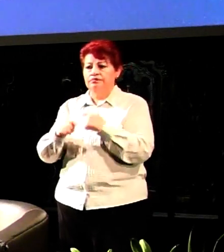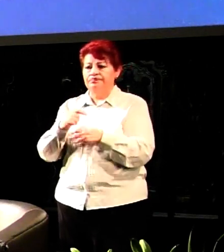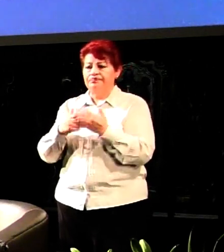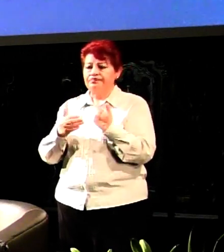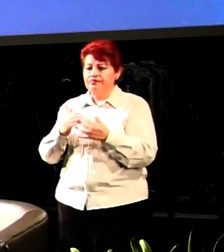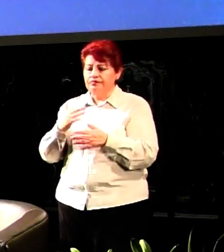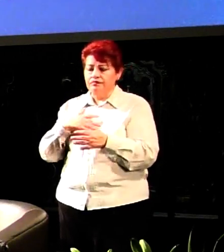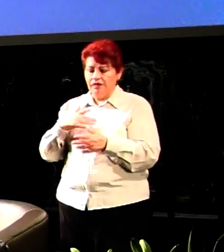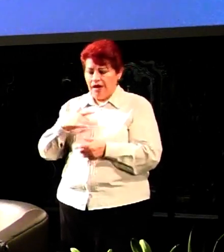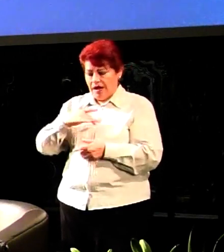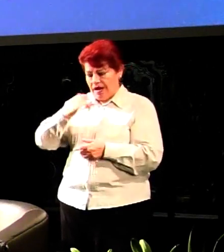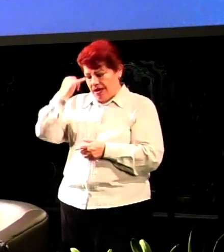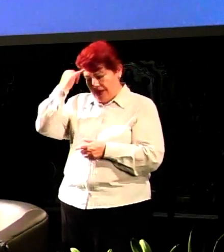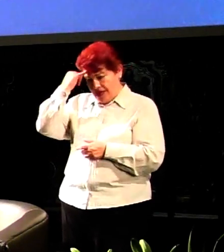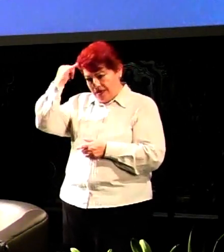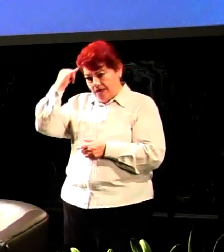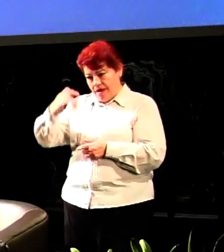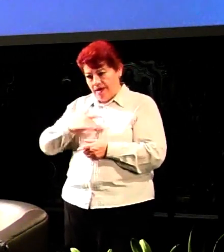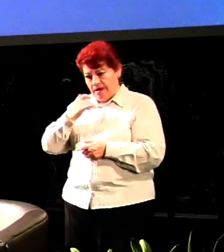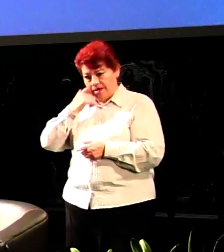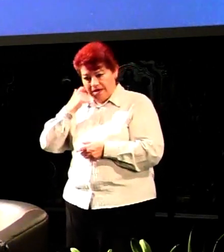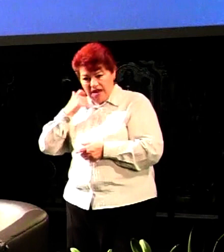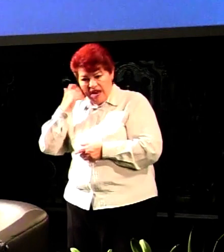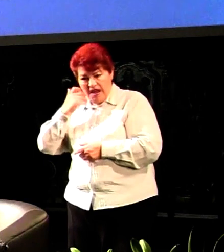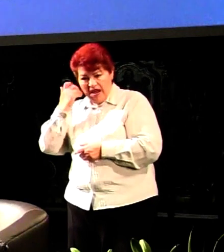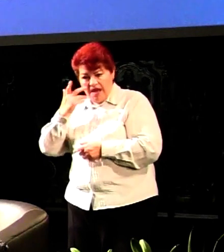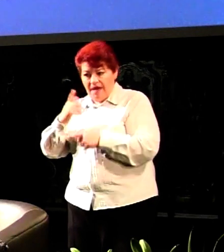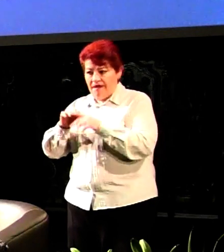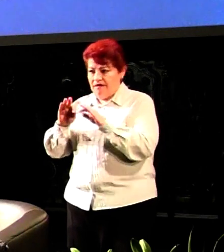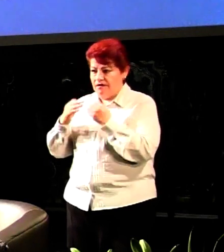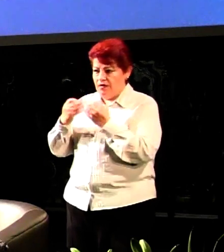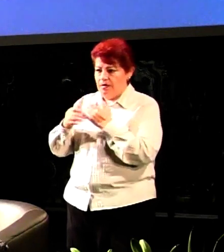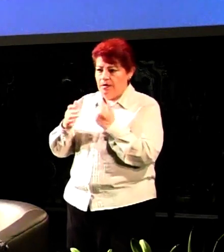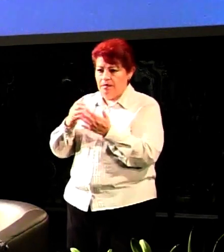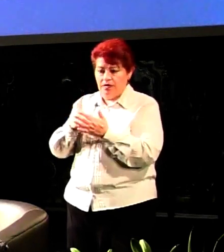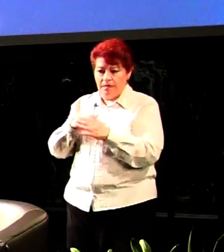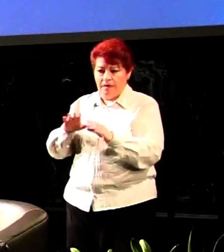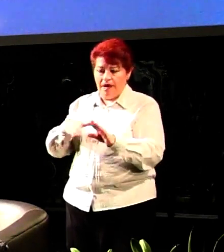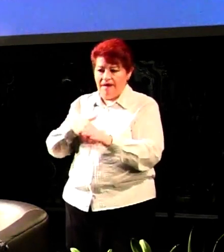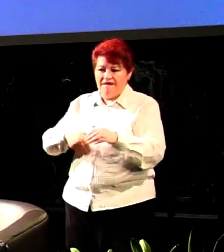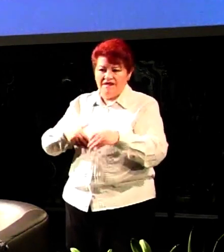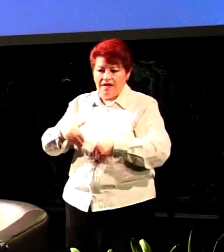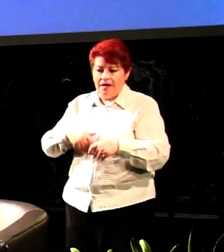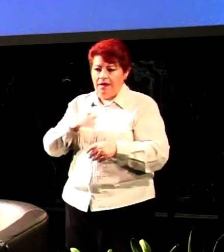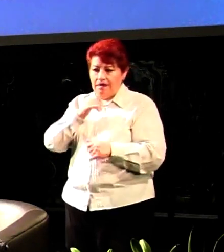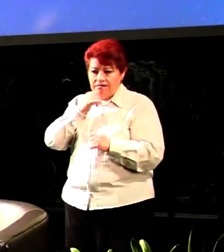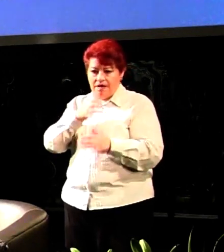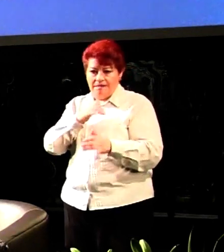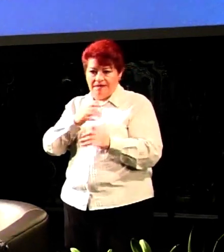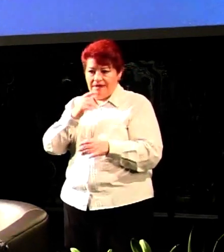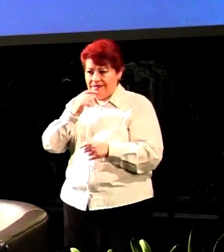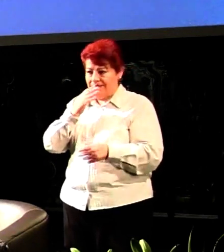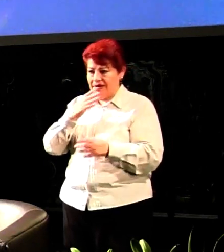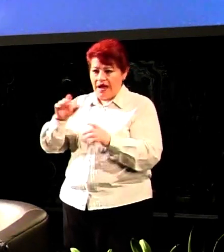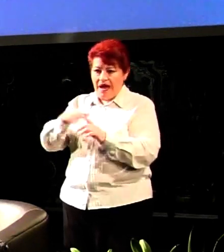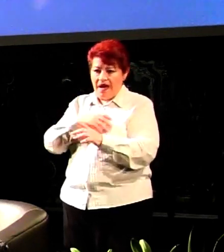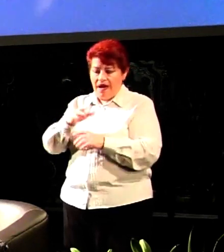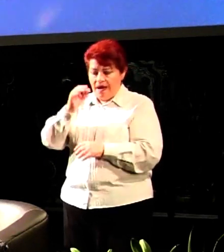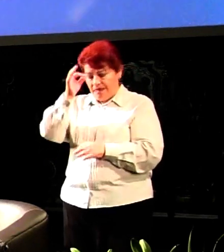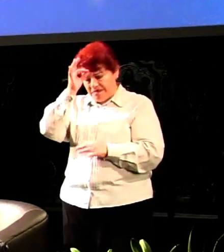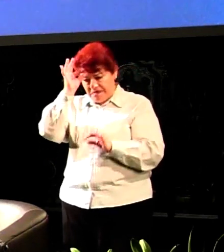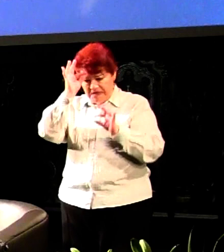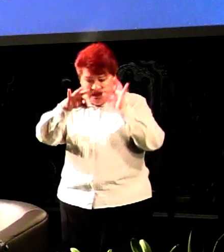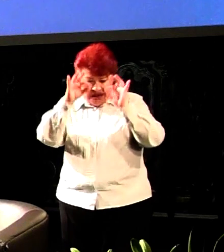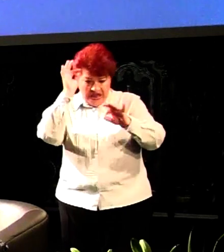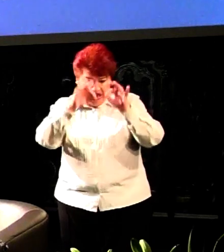agresión intencional y se puede dar de distintas formas como molestar, burlar, amenazar, golpear, asaltar. Vamos a